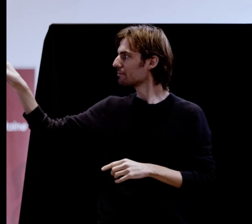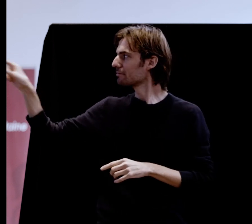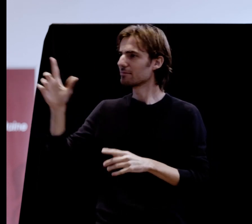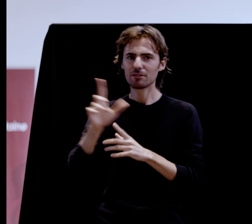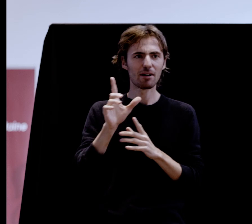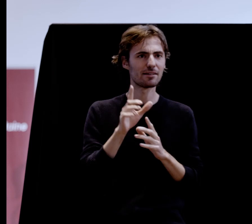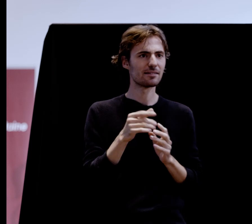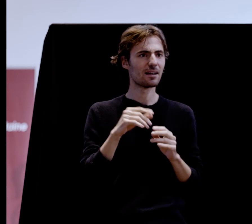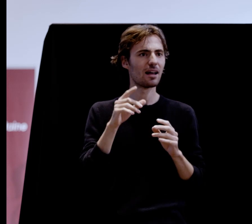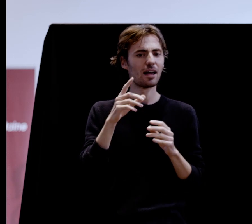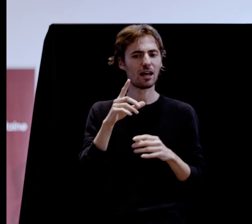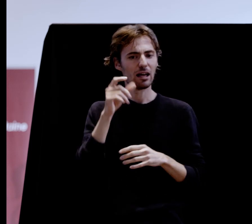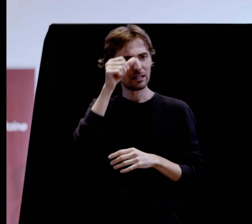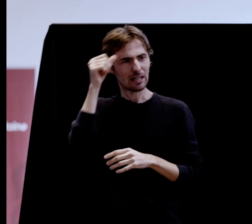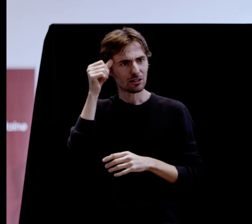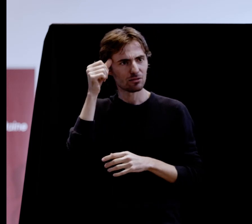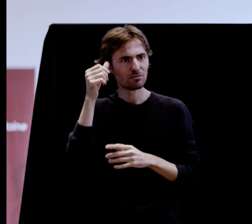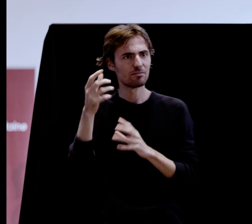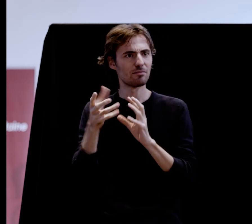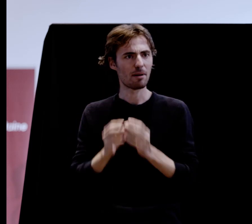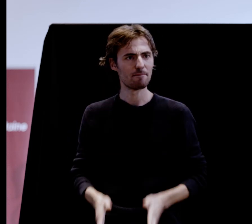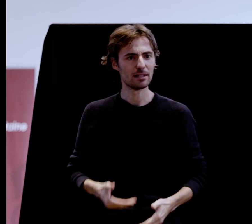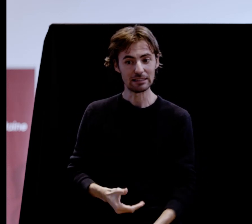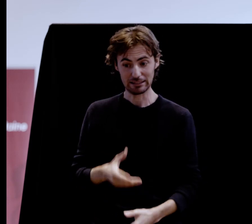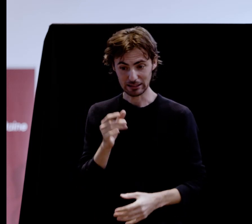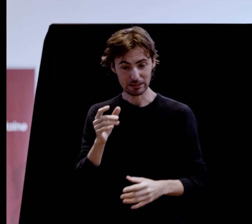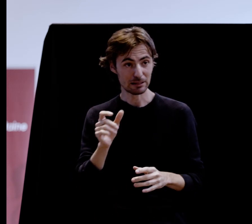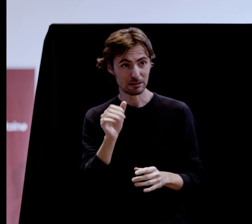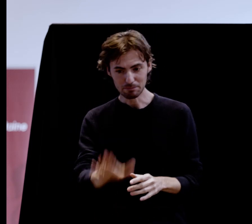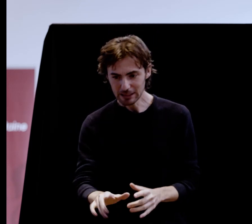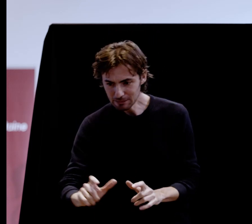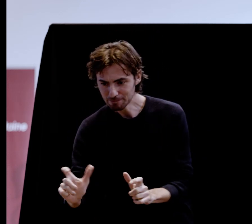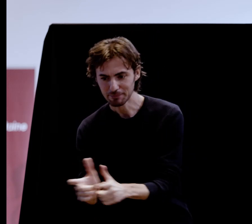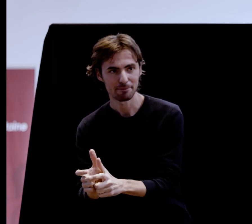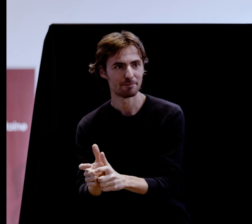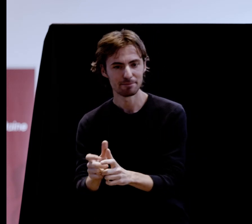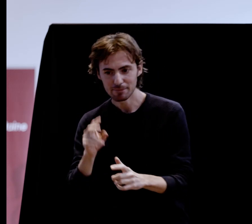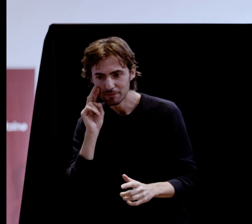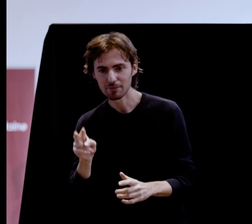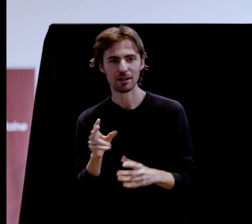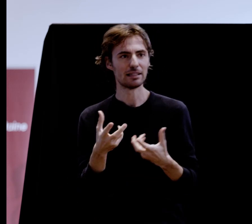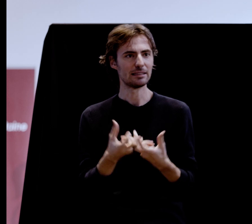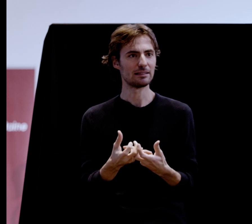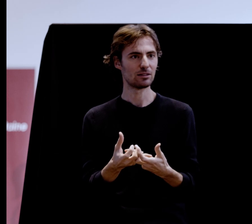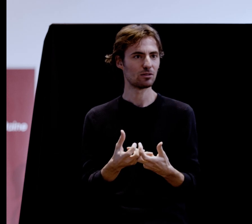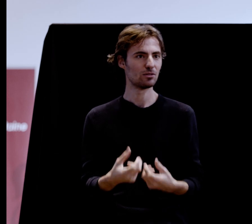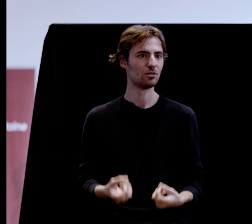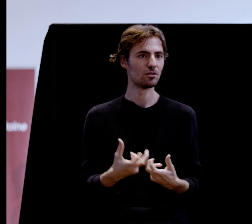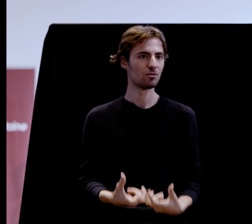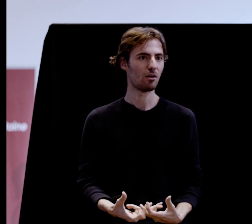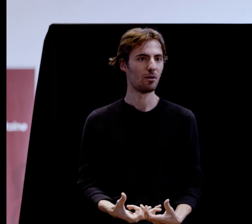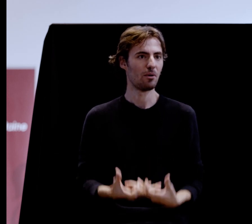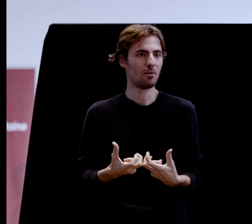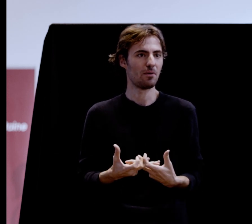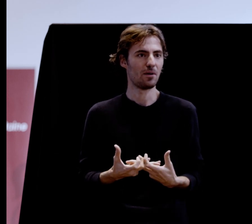qui se voit chez le garçon dès tout petit, devant l'existence des testicules souvent haut placés,